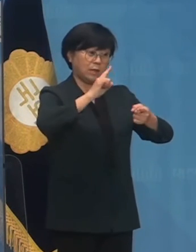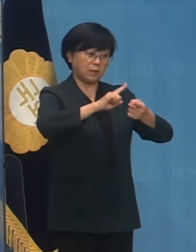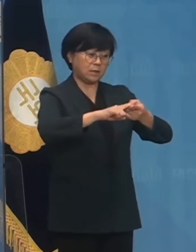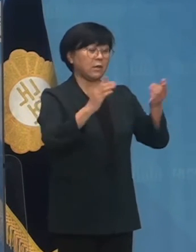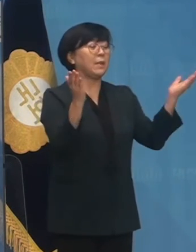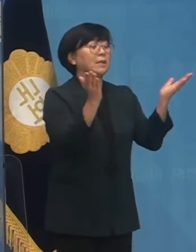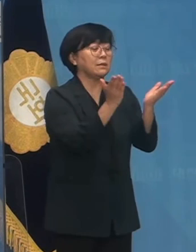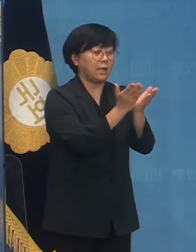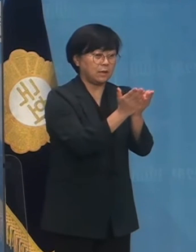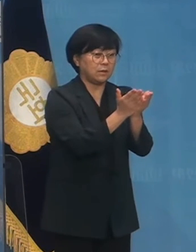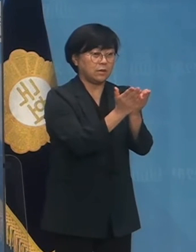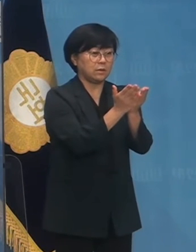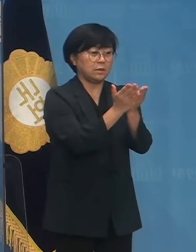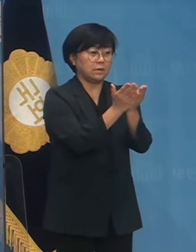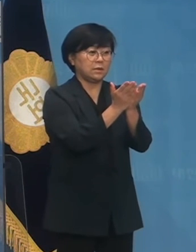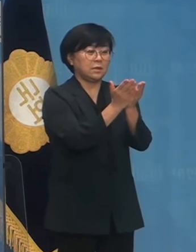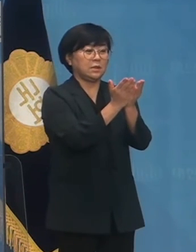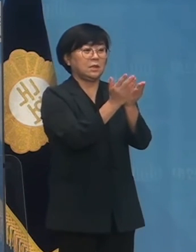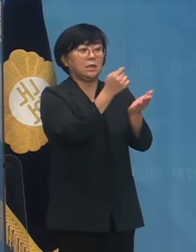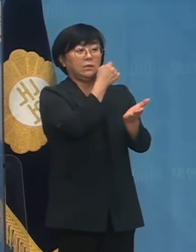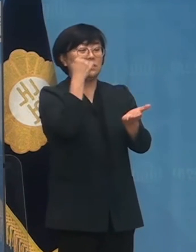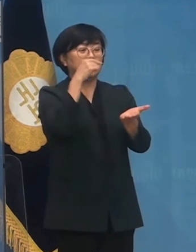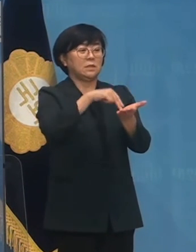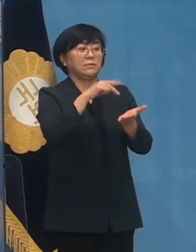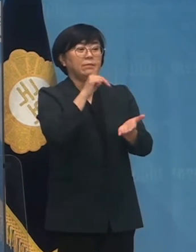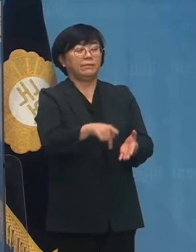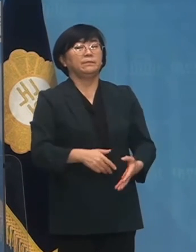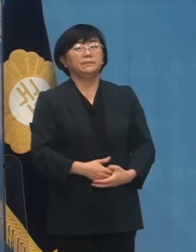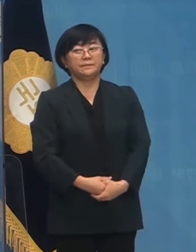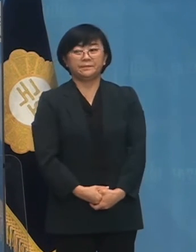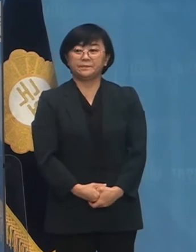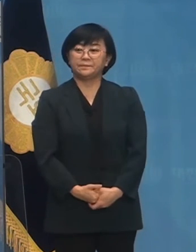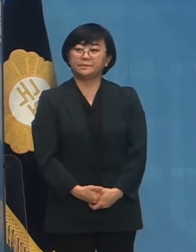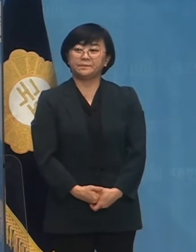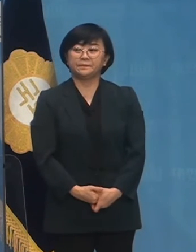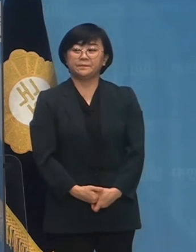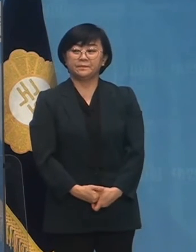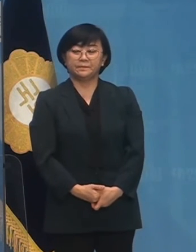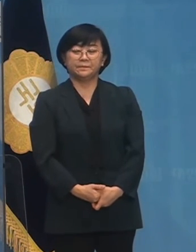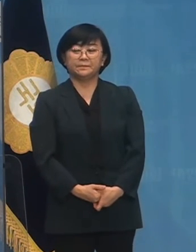것을 입증한 거라고 생각을 합니다.